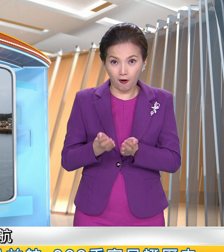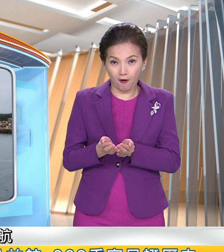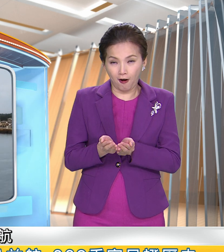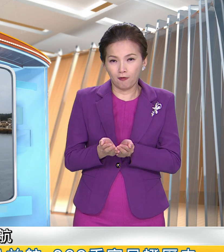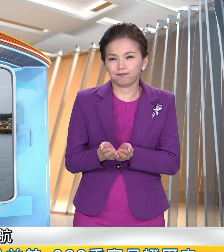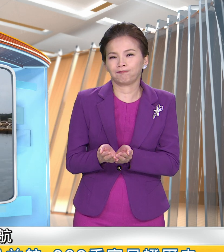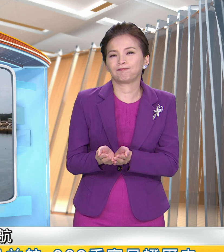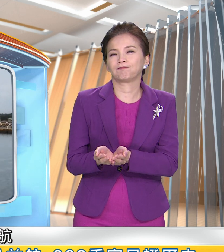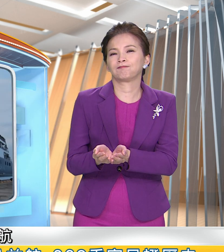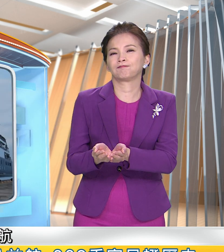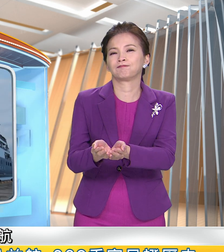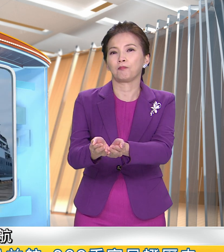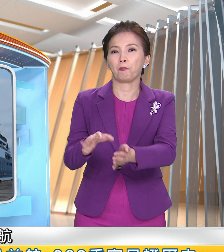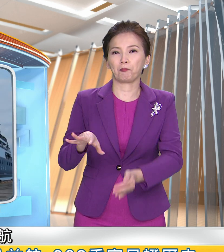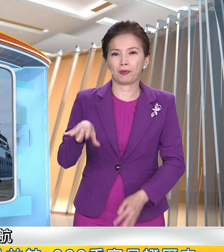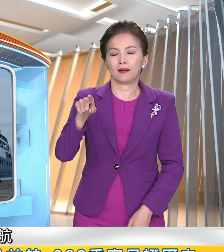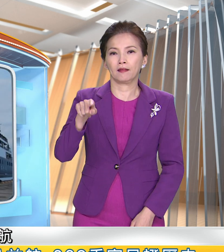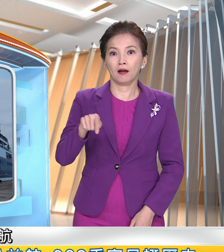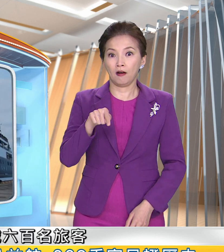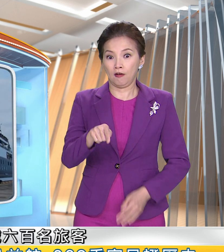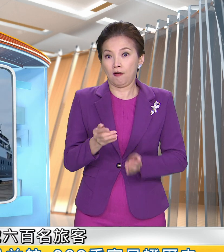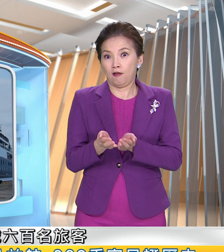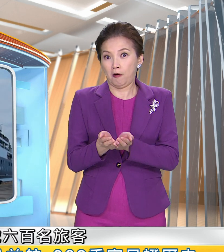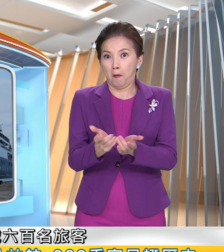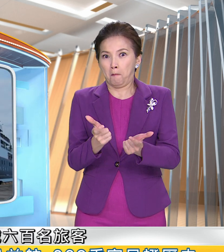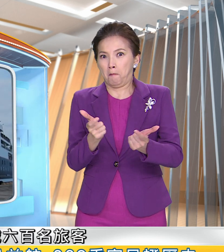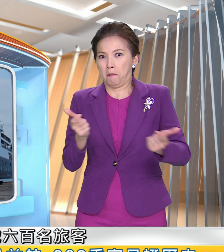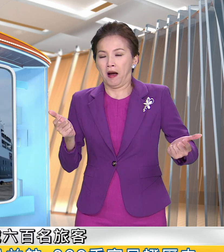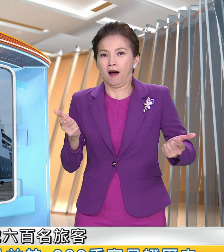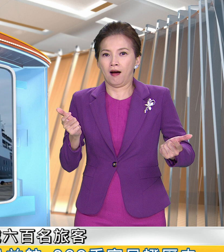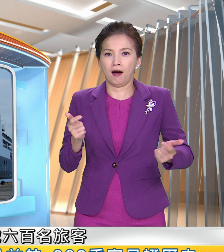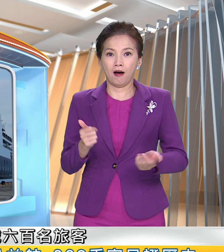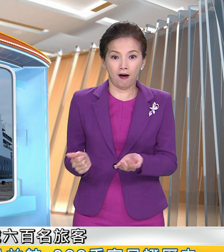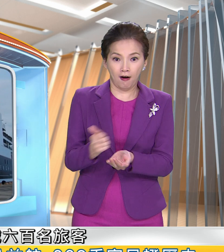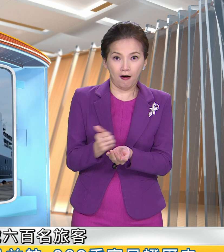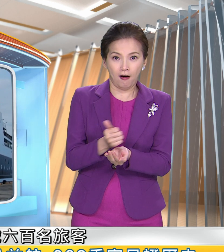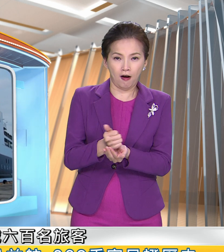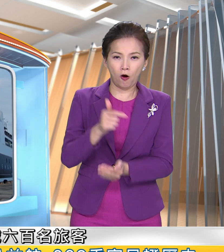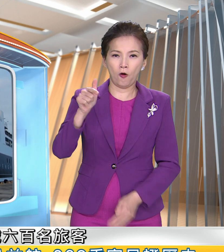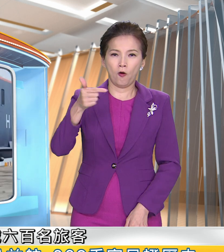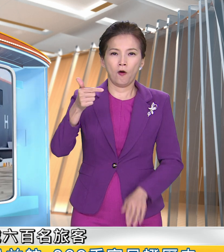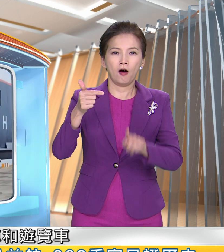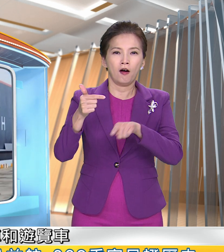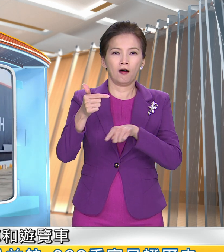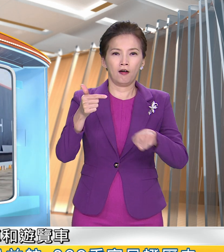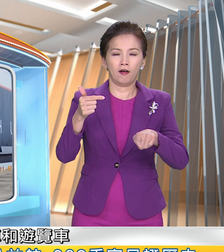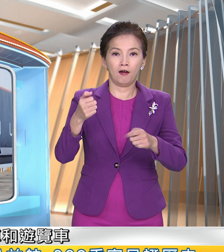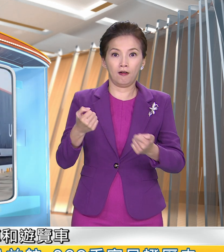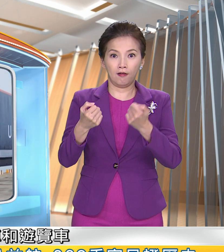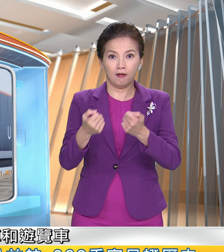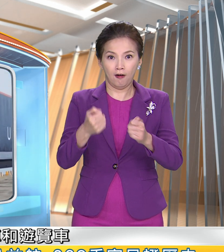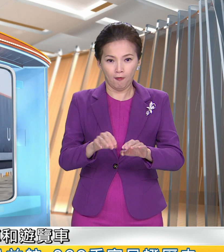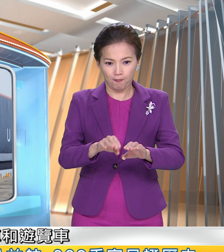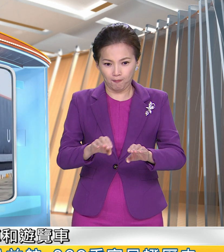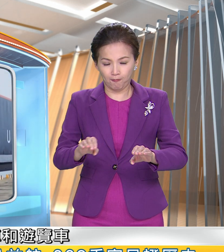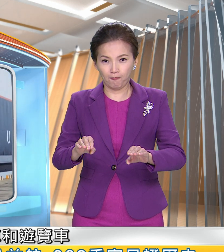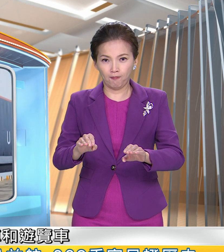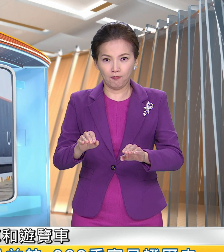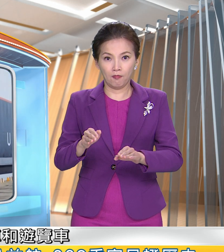航。除了每趟可以搭载600名的旅客，还可以载运小客车和